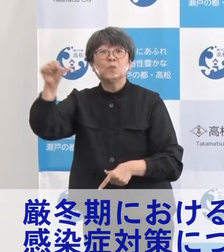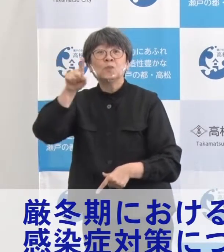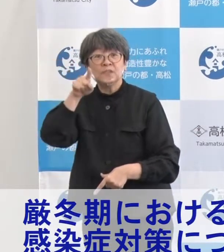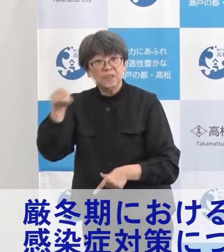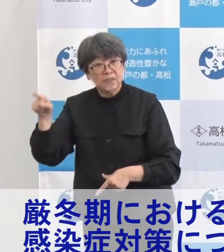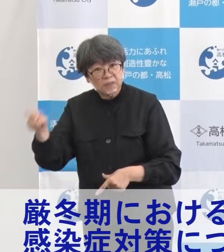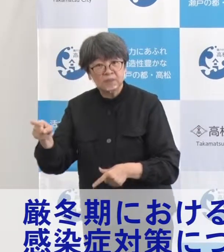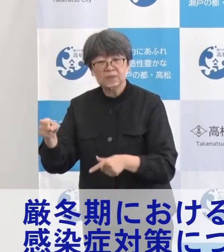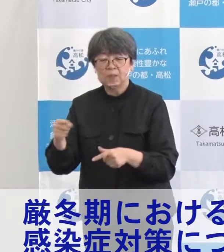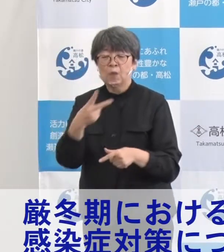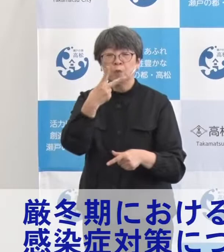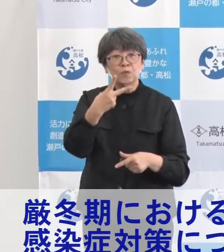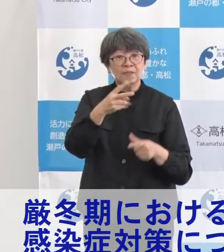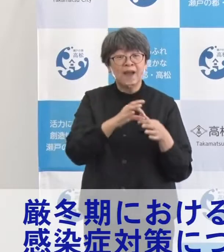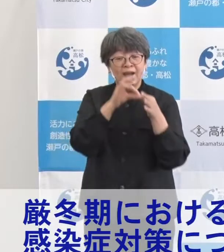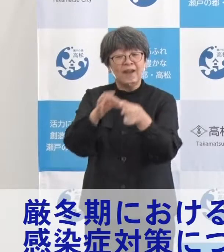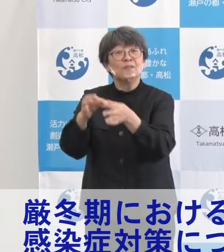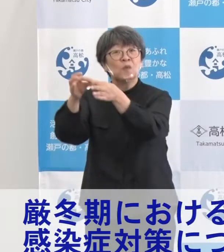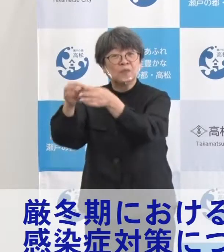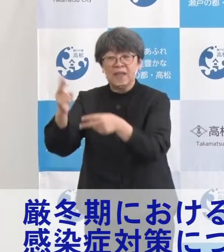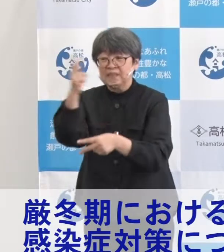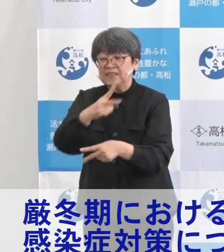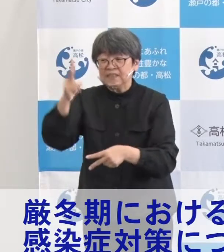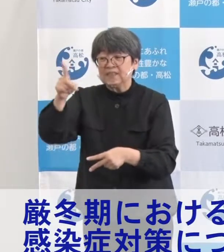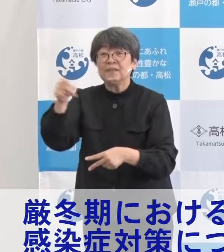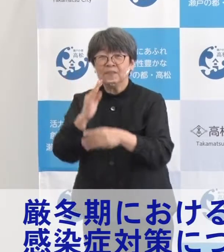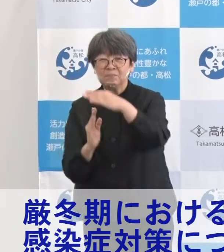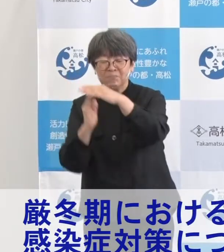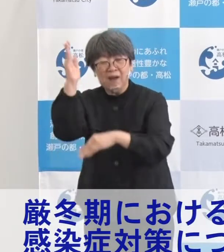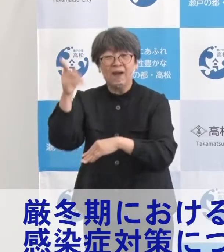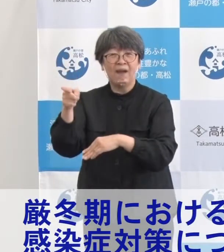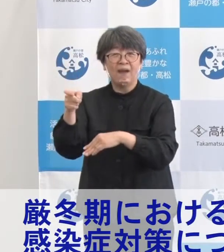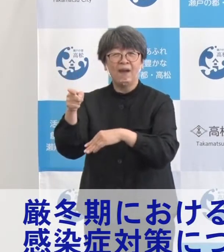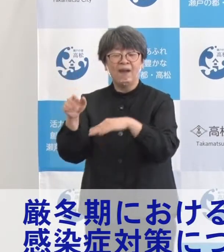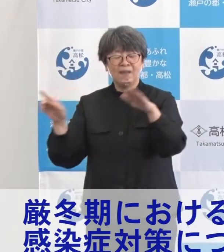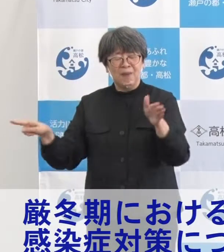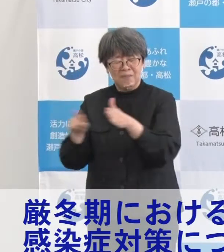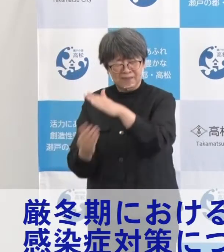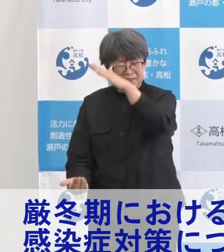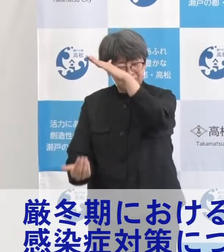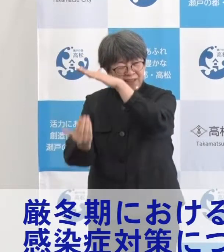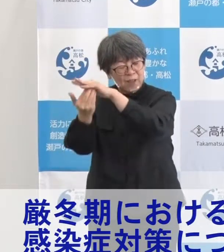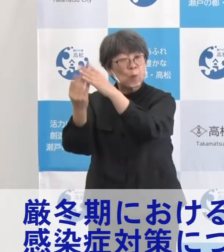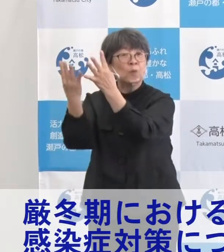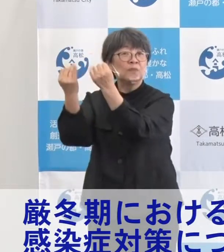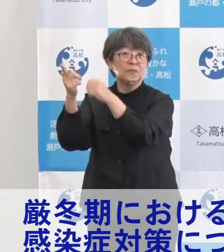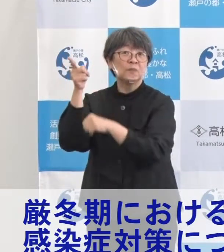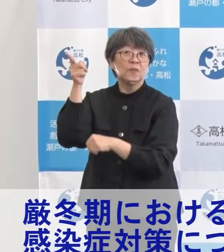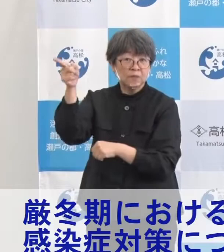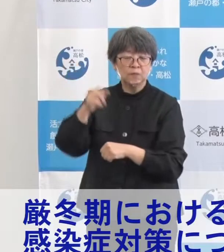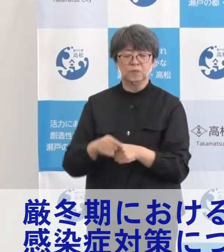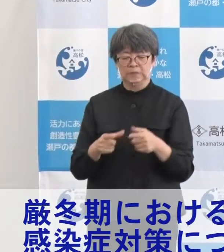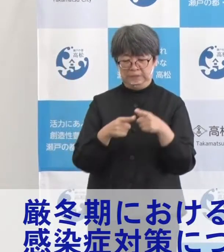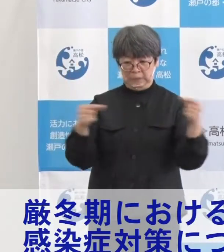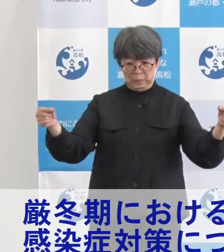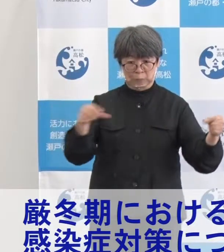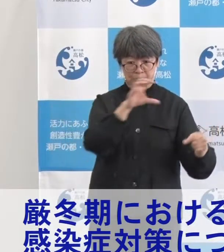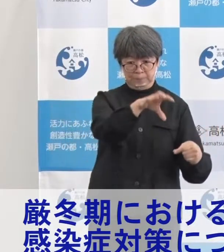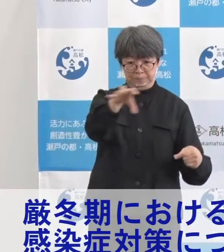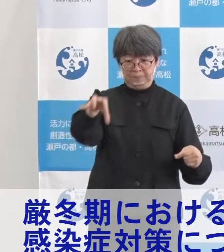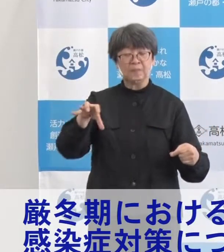2日連続をして2000人を超えて過去最高にもなったということでございます全国各地で